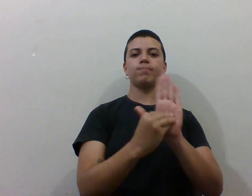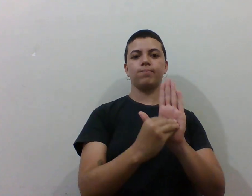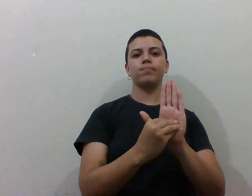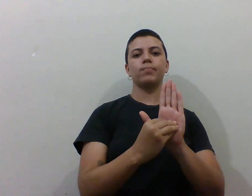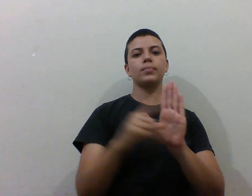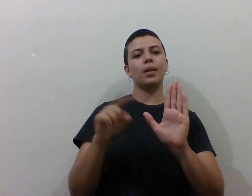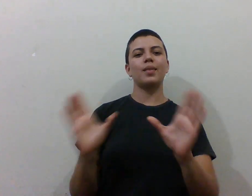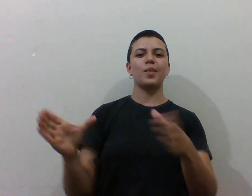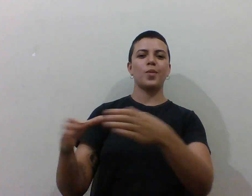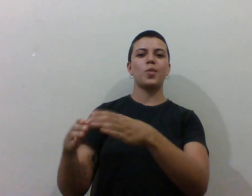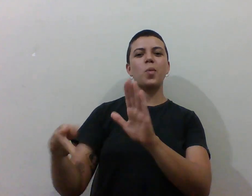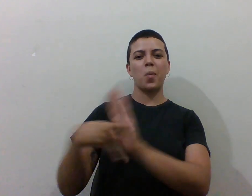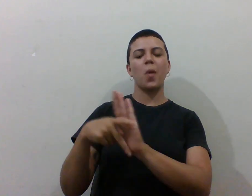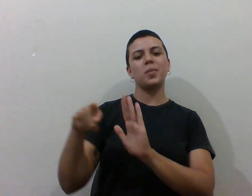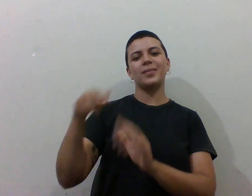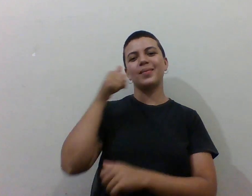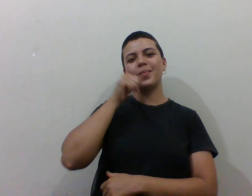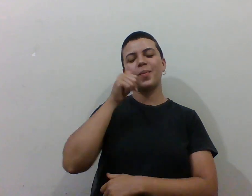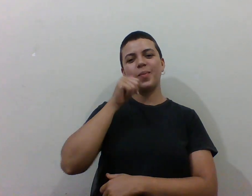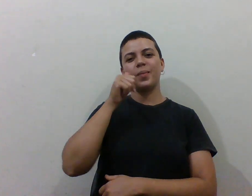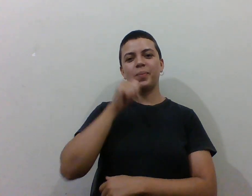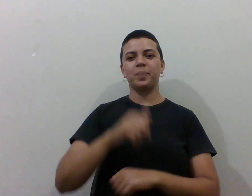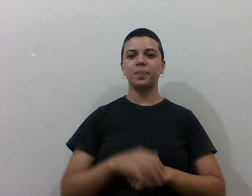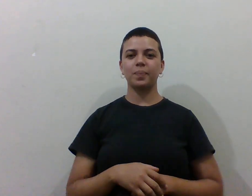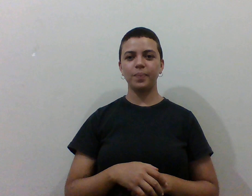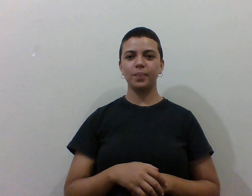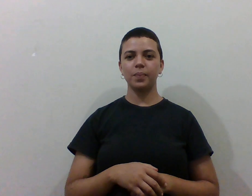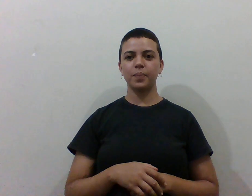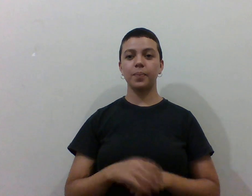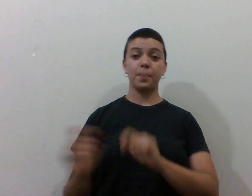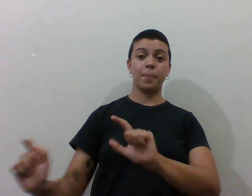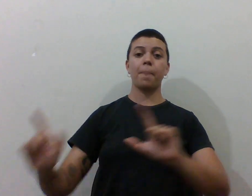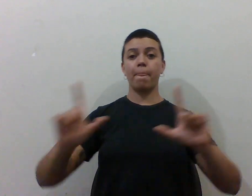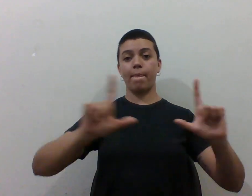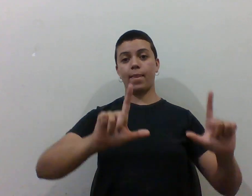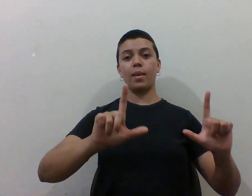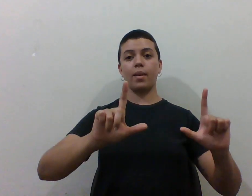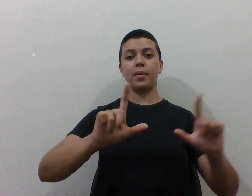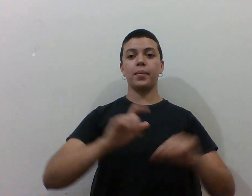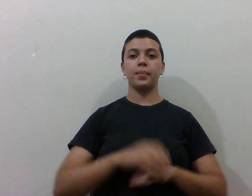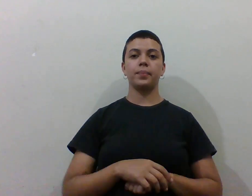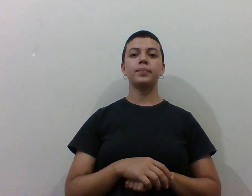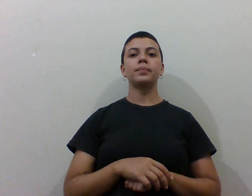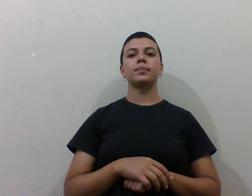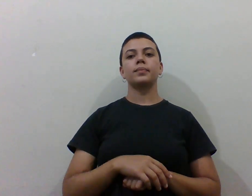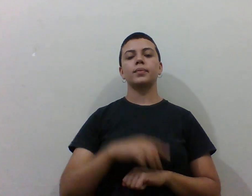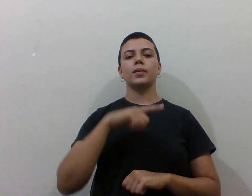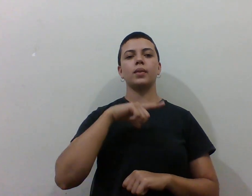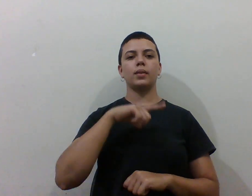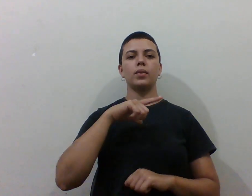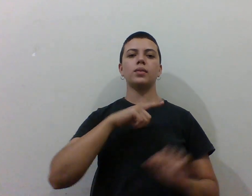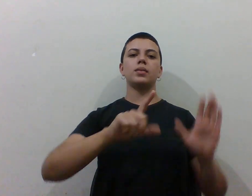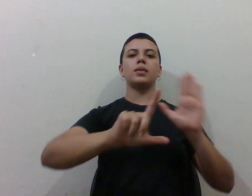recebendo esse apelido de Lóberto Baton. Trago aqui um exemplo mais recente que é da Lei Maria da Penha. A Lei Maria da Penha não foi